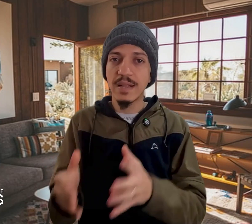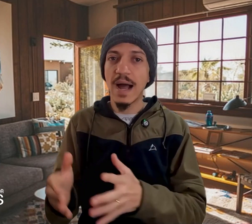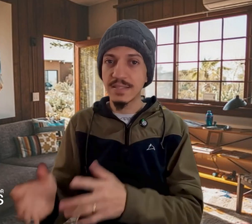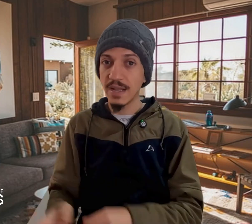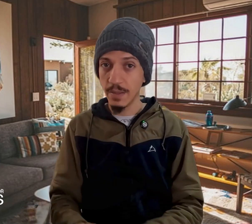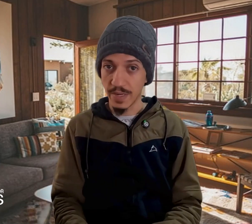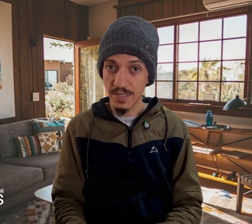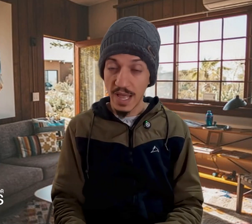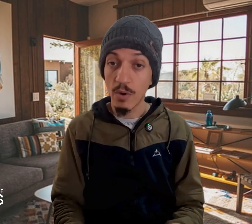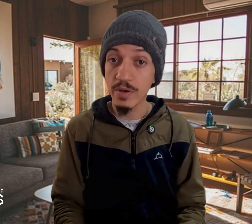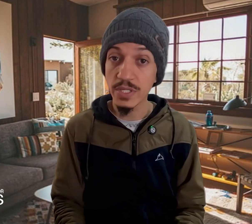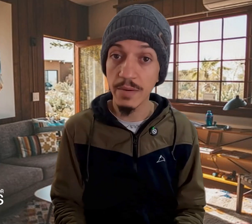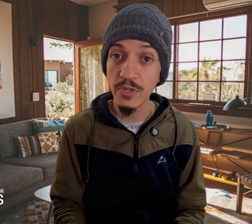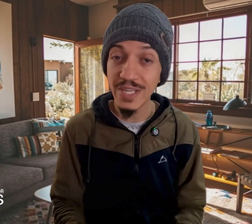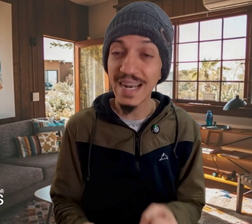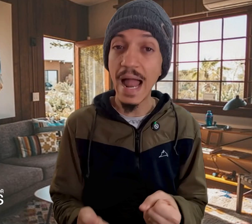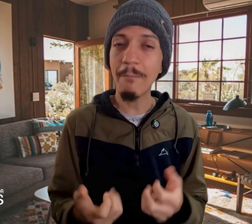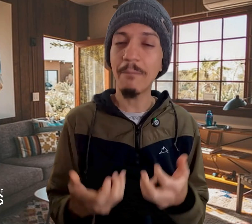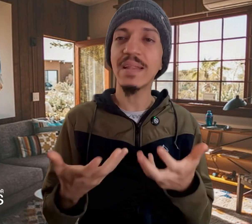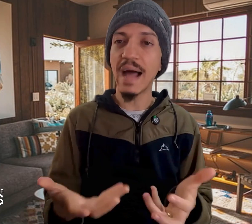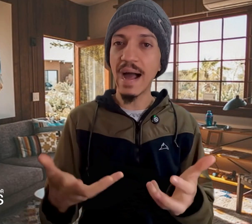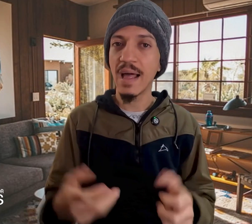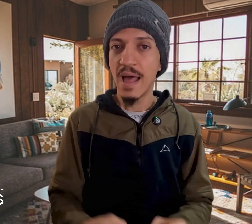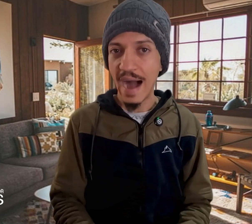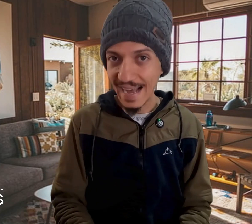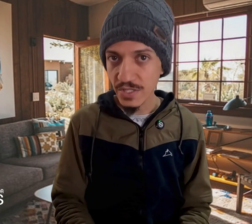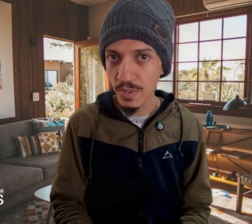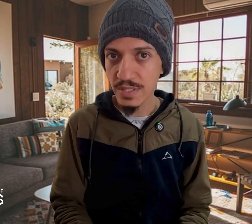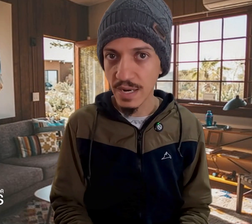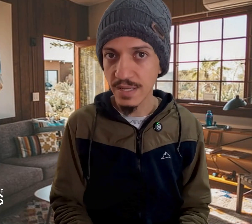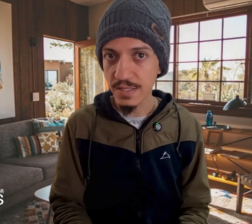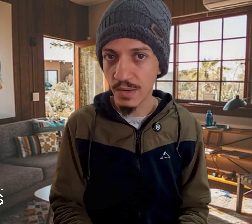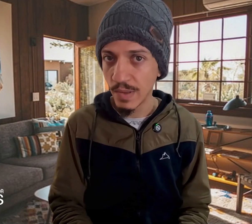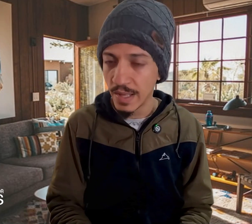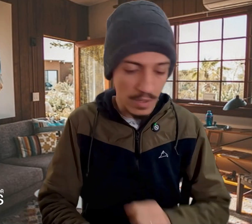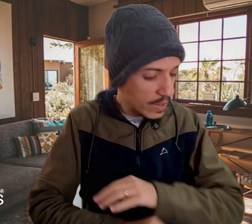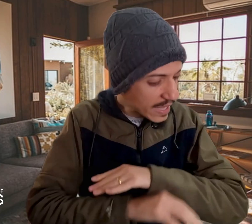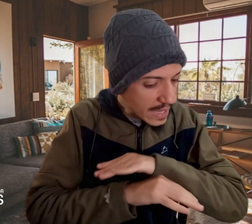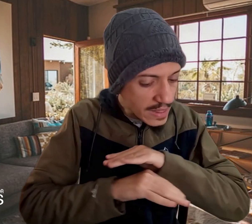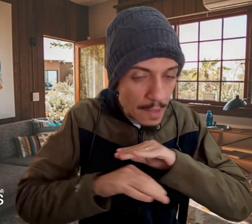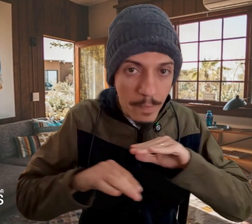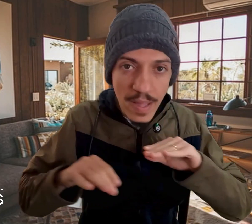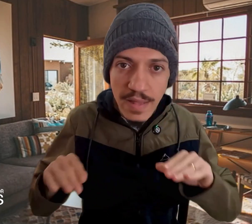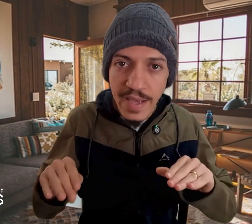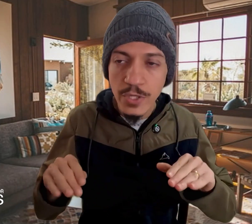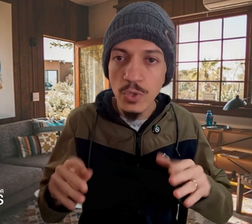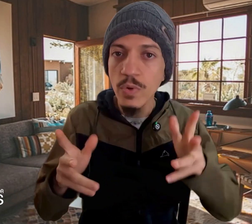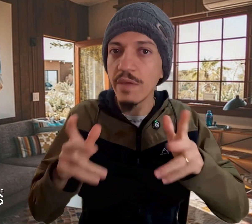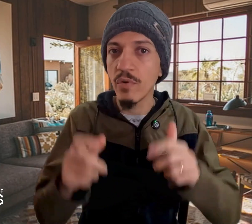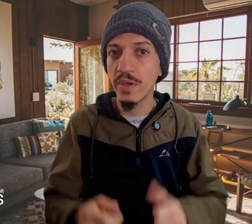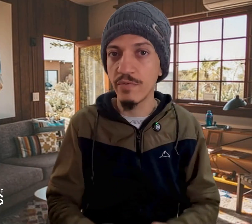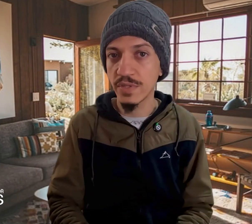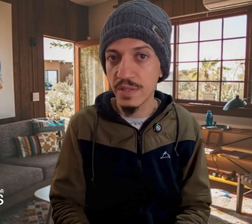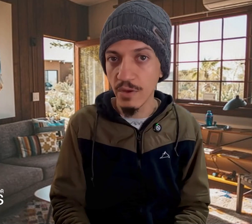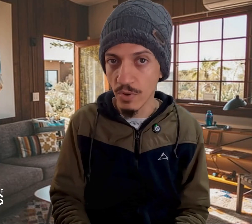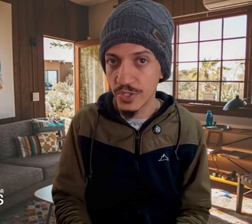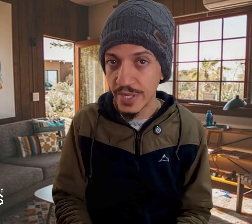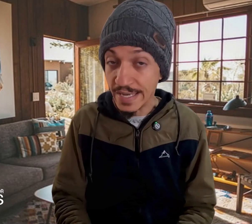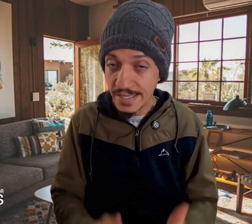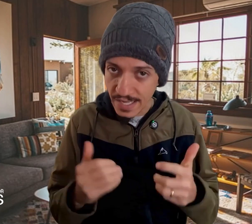na Libras. É o que eu chamo de lapidar a sua sinalização. Então, independente do nível que você tem hoje, sempre